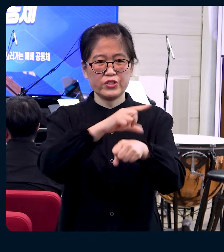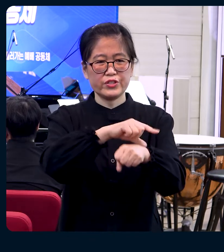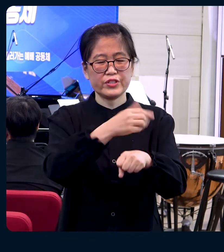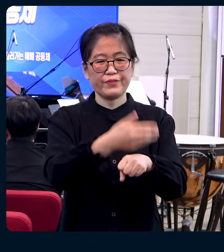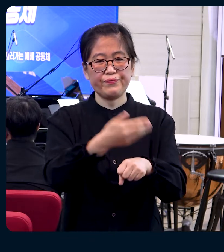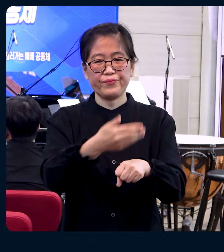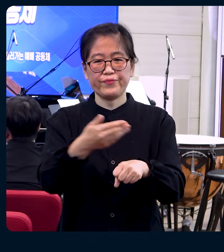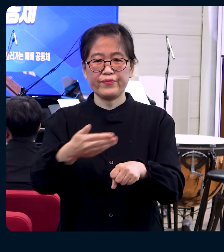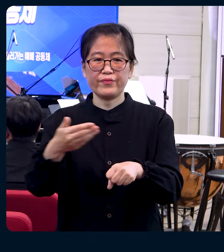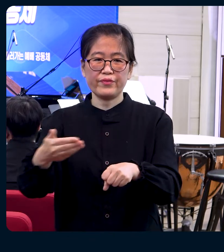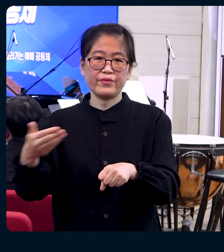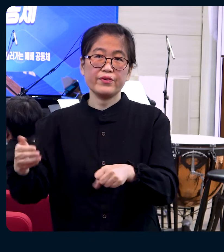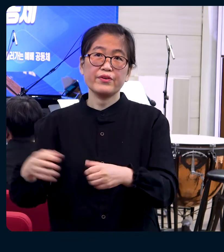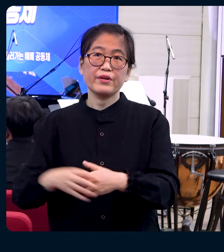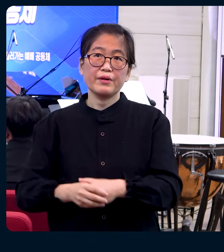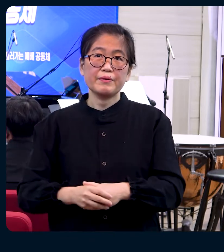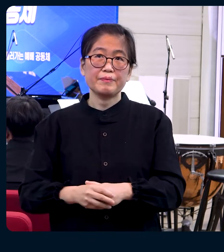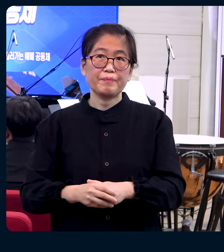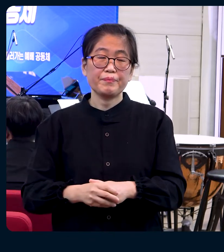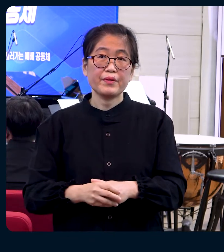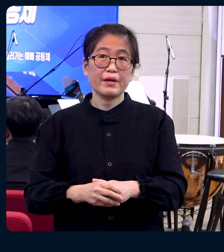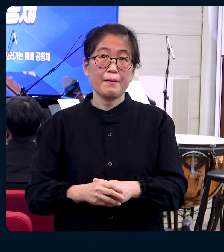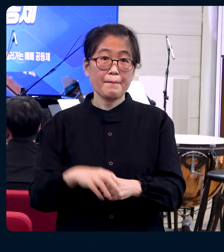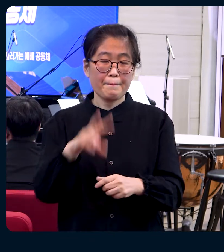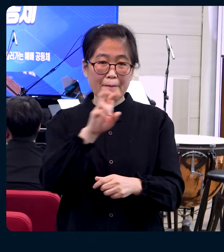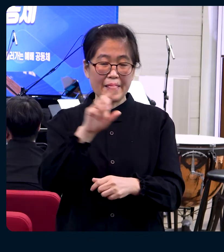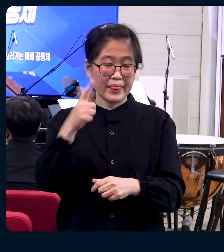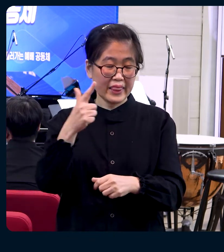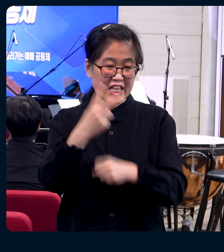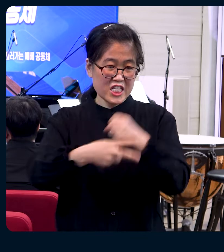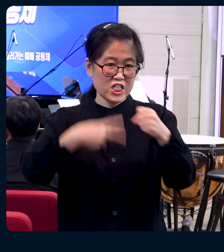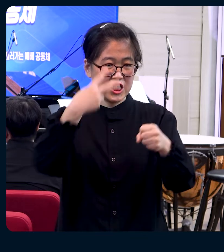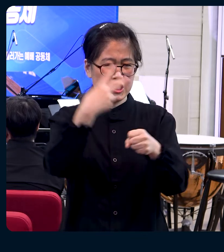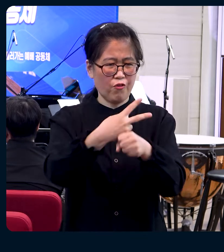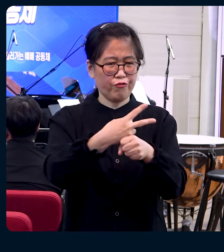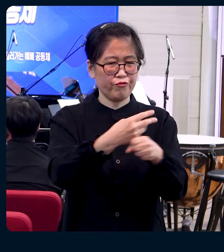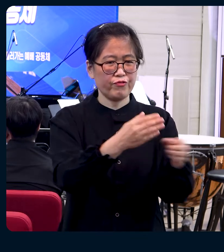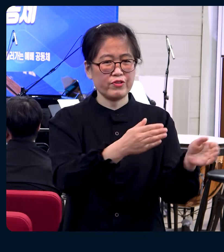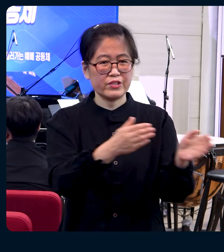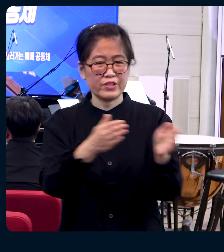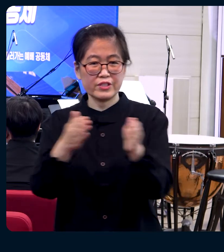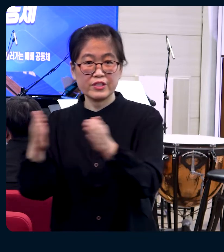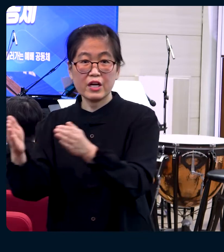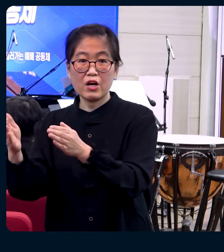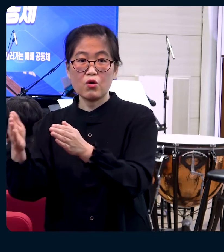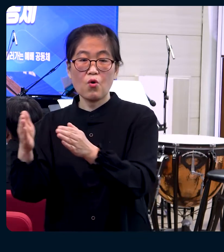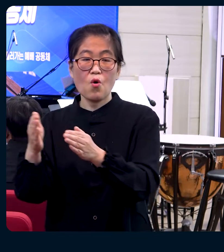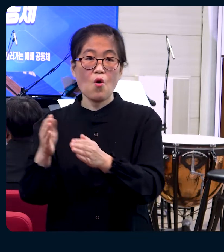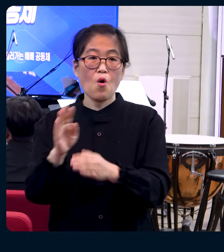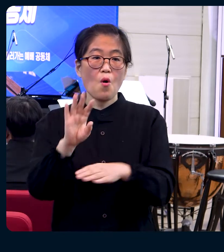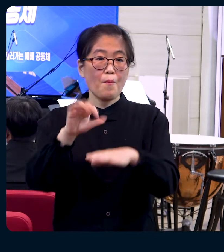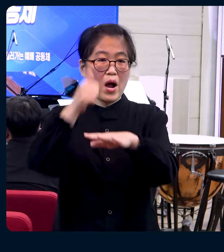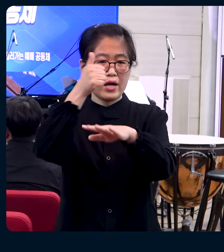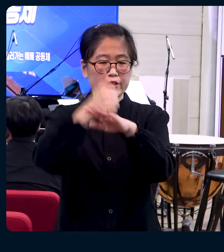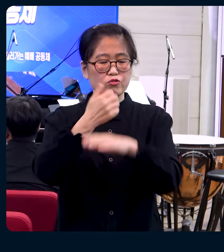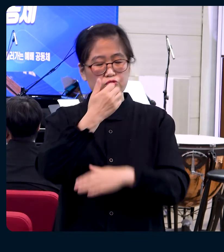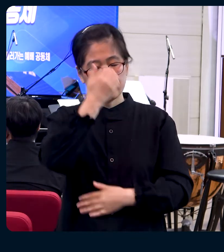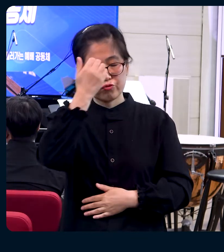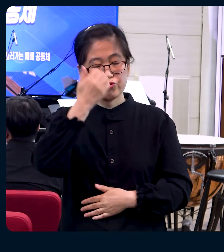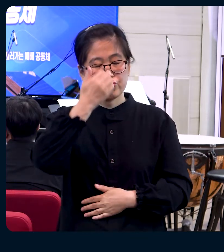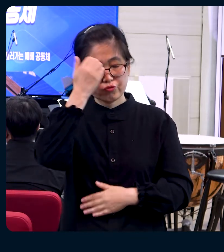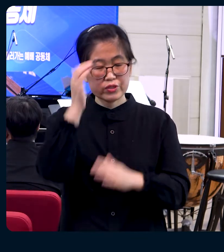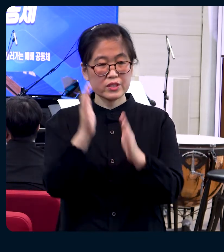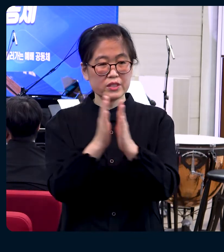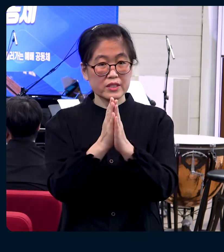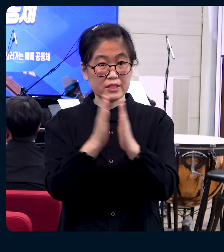2년이라는 시간의 차이가 있습니다. 만 2년 후. 얼마라고요? 만 2년 후에 바로 왕이 꿈을 꾸면서 역사가